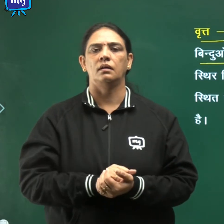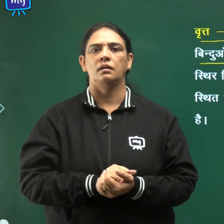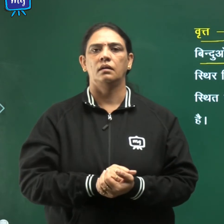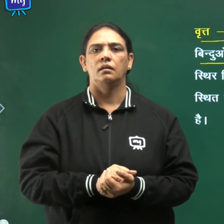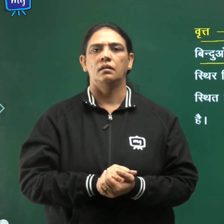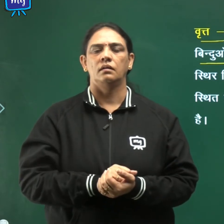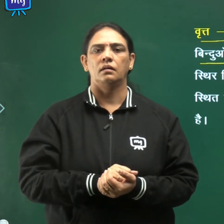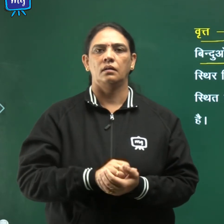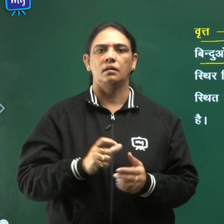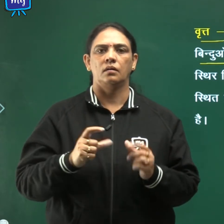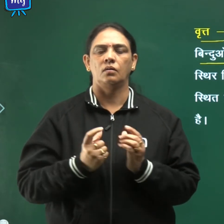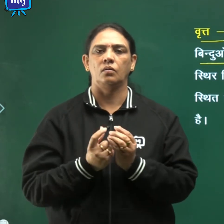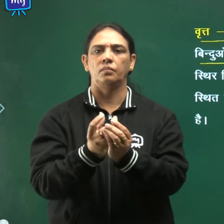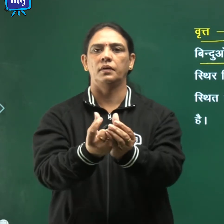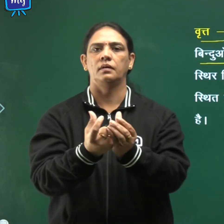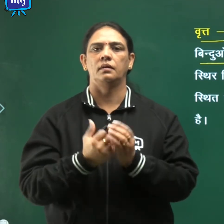समूह